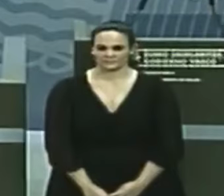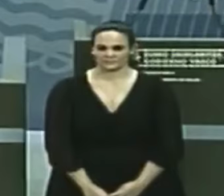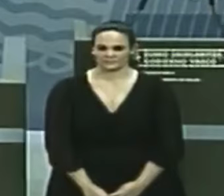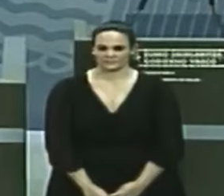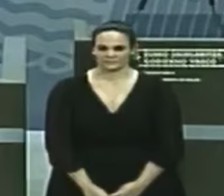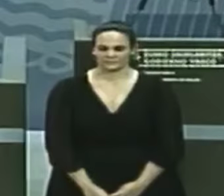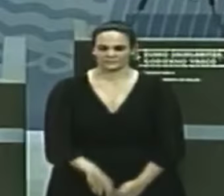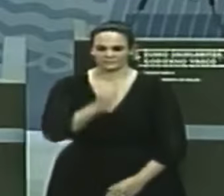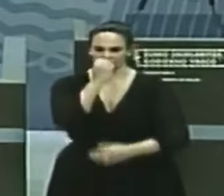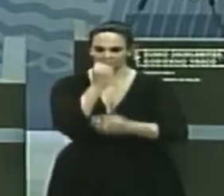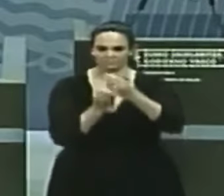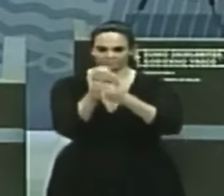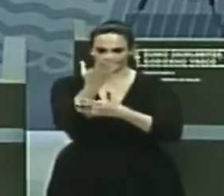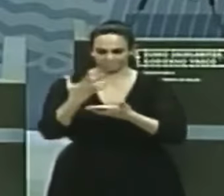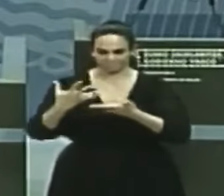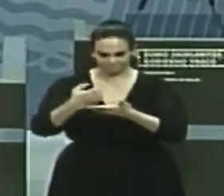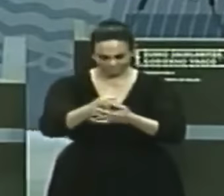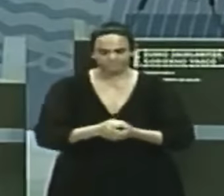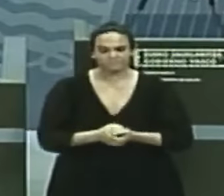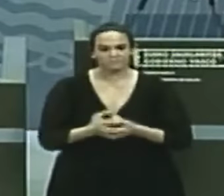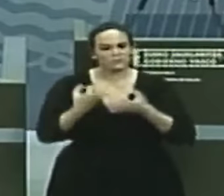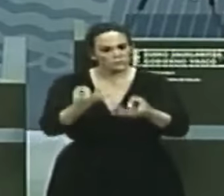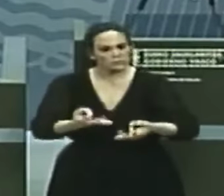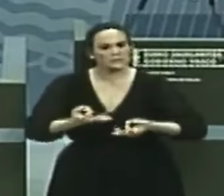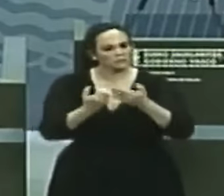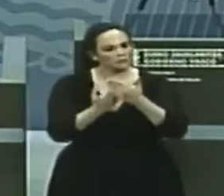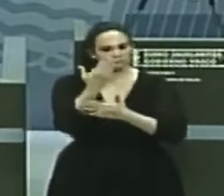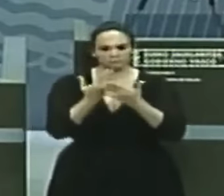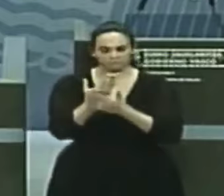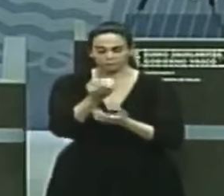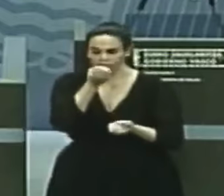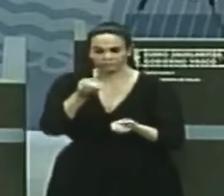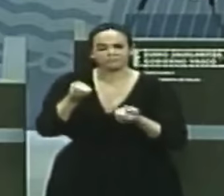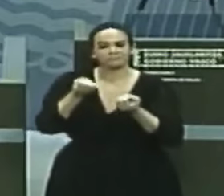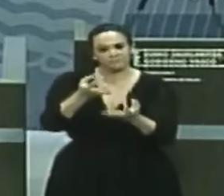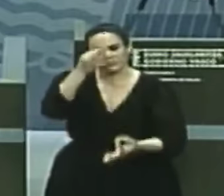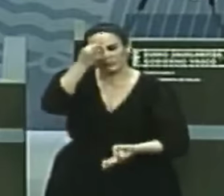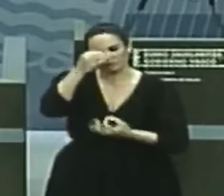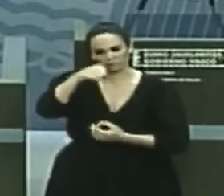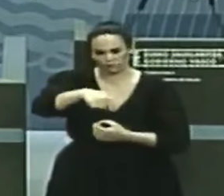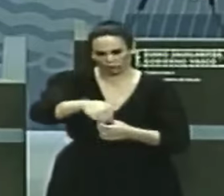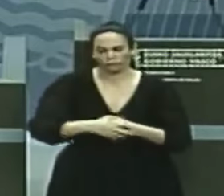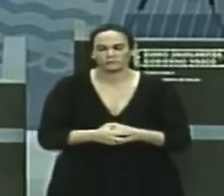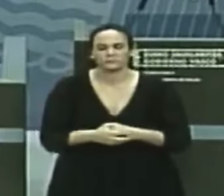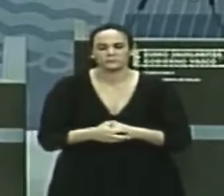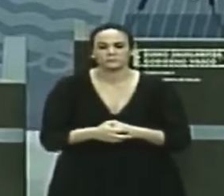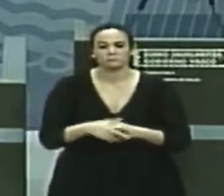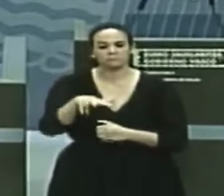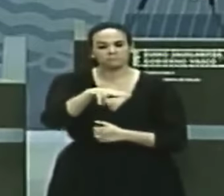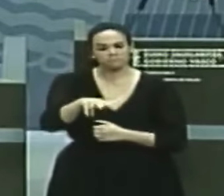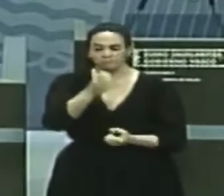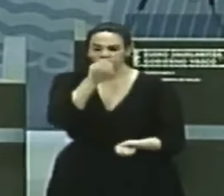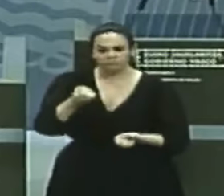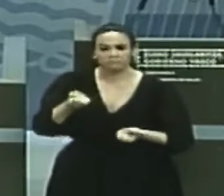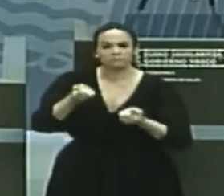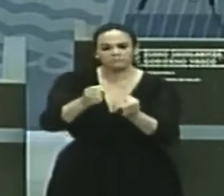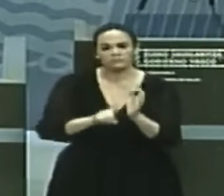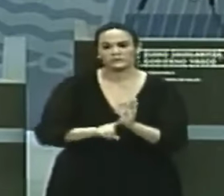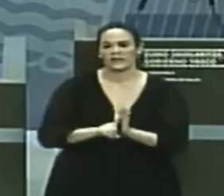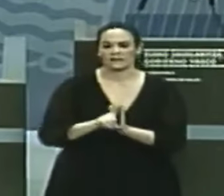el guardián guztioi en un eros besa la envidia y tú sube keiko tatuar pasó a darles cuenta de la evolución